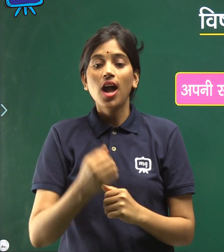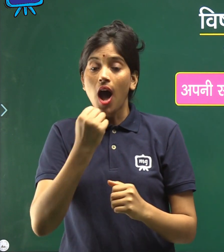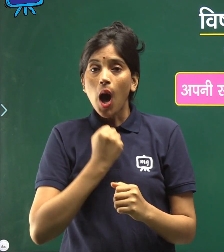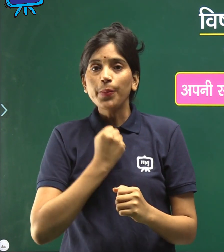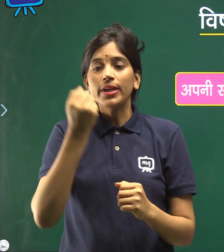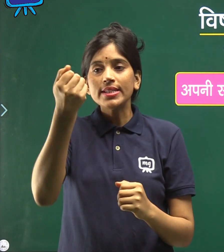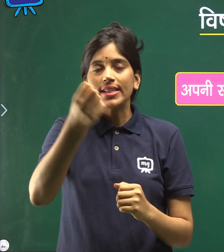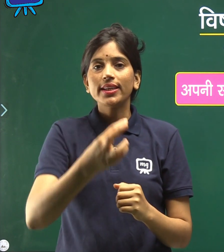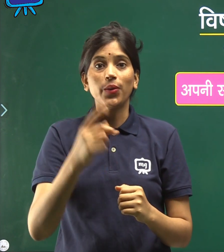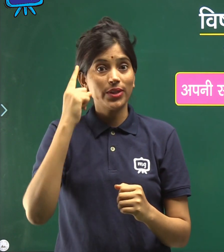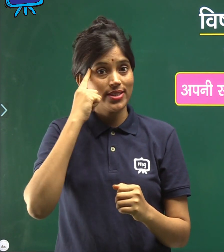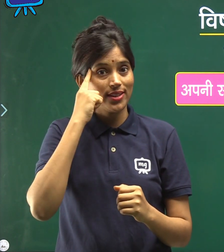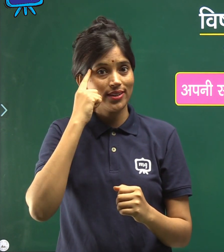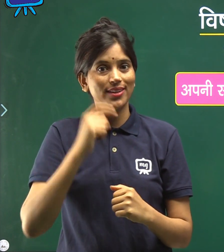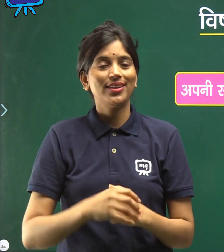अपनी संख्याओं की जानकारी